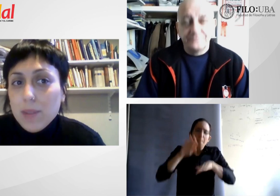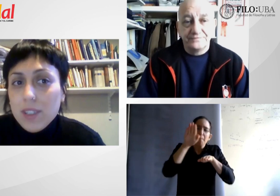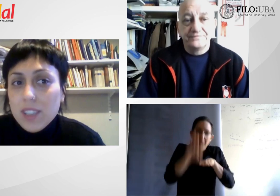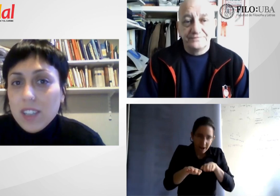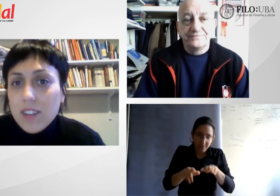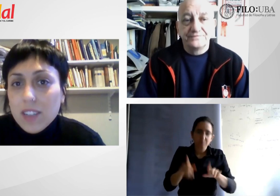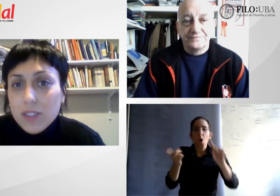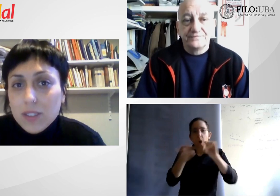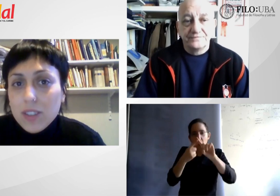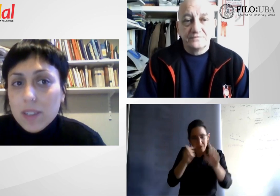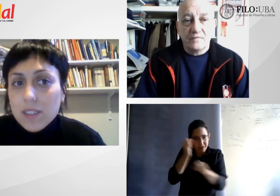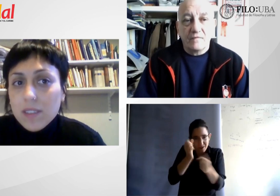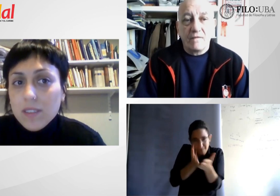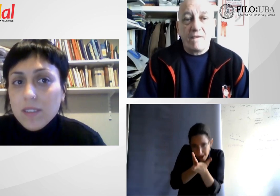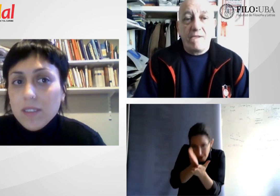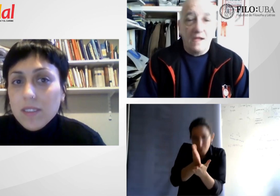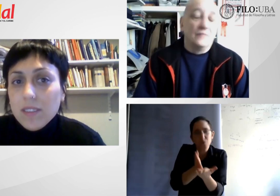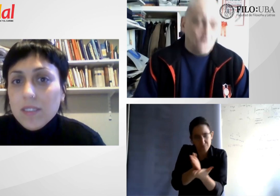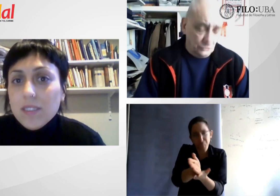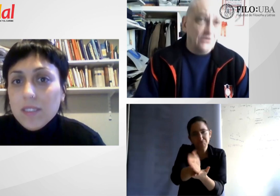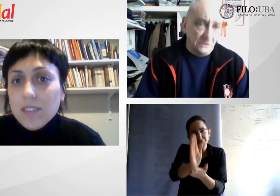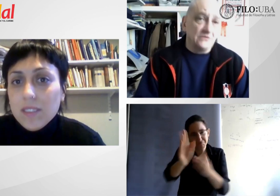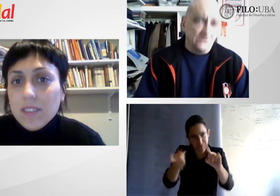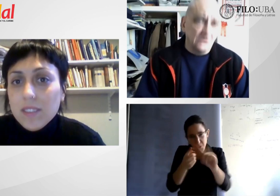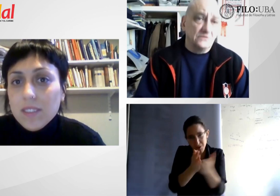para poder seguir trabajando estos temas.